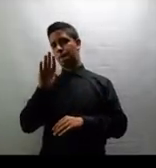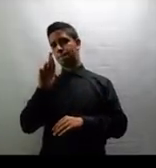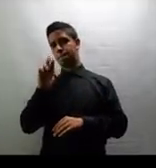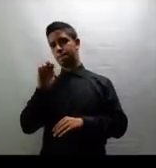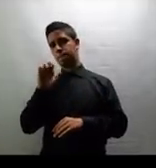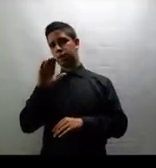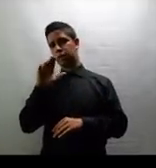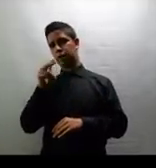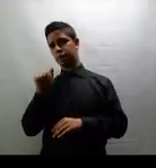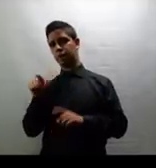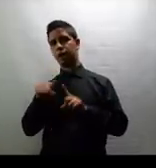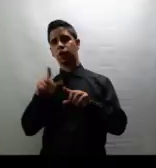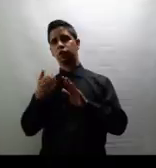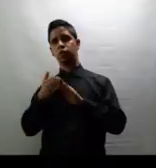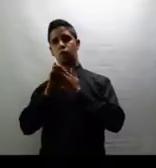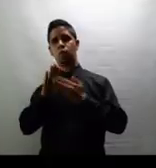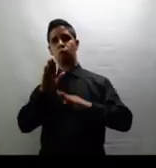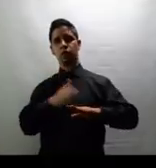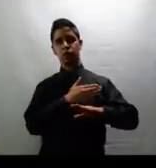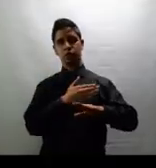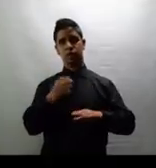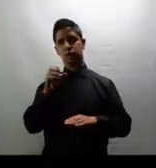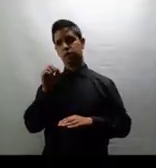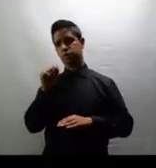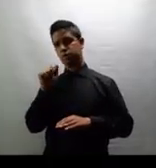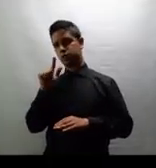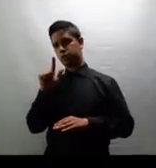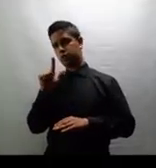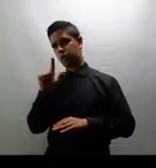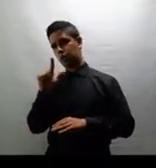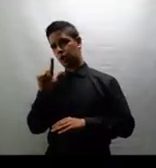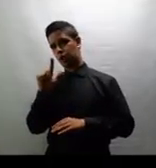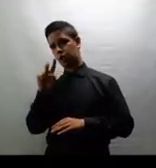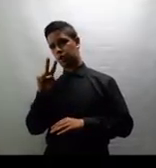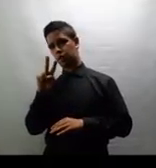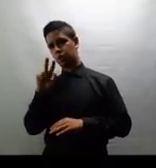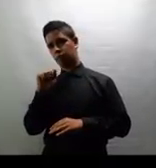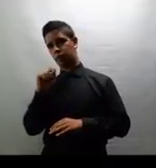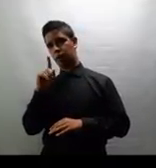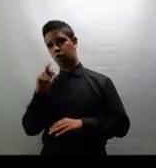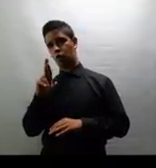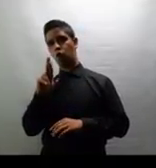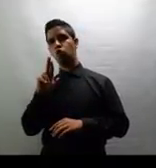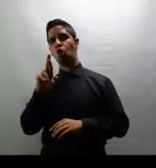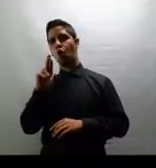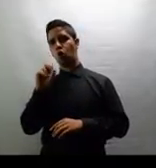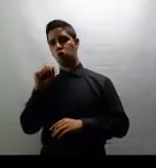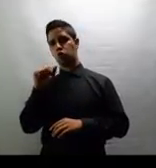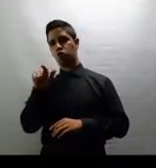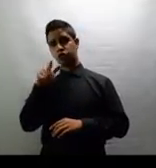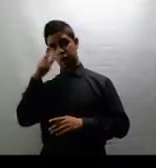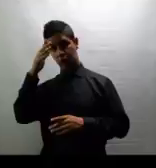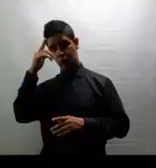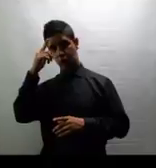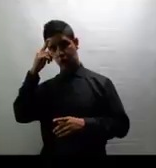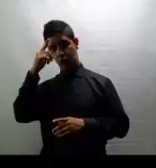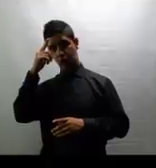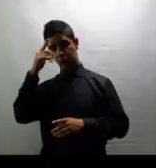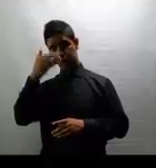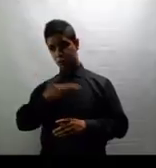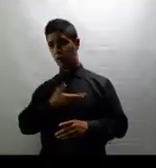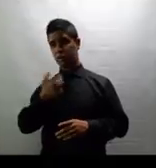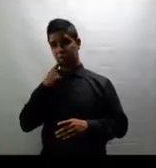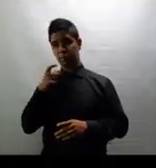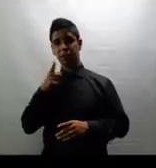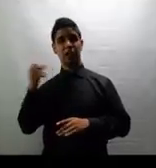hizo salvador rodríguez perdón salvador rosa hijo que en aquel momento regresaba de la guerra de